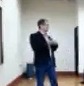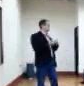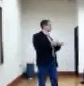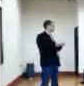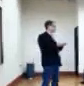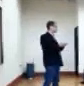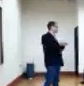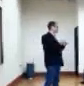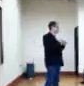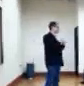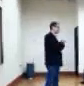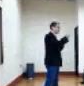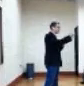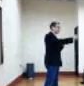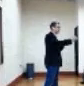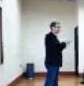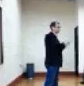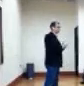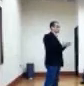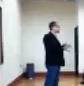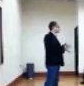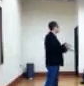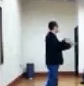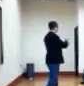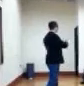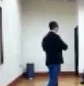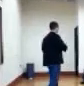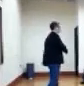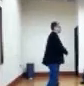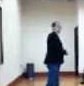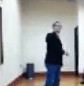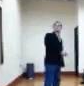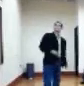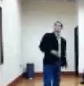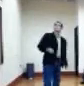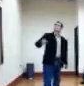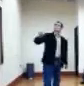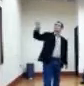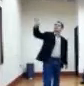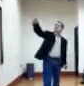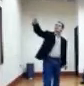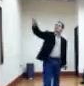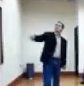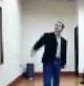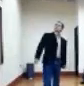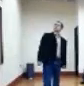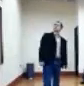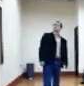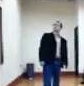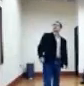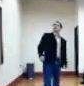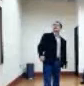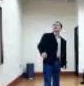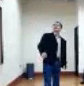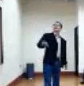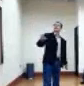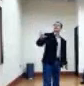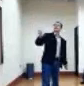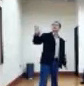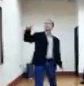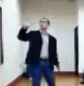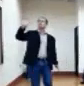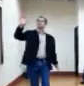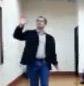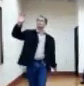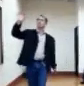Aquí tenemos una fotografía del espacio donde se estuvieron grabando las señas, en la antigua bodeguita de la Escuela de Diseño Gráfico. Pusimos marcas en el